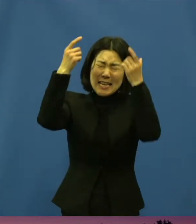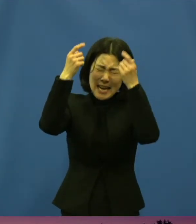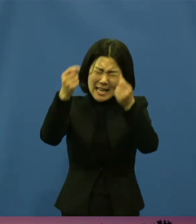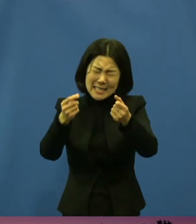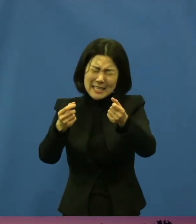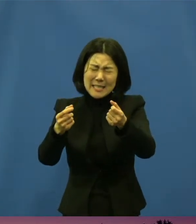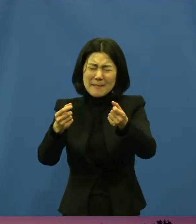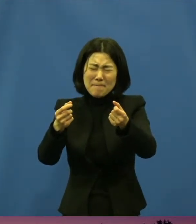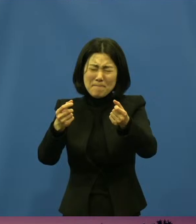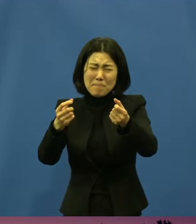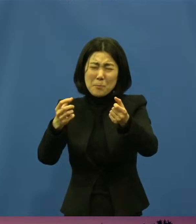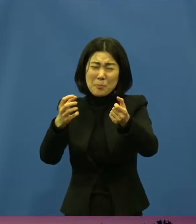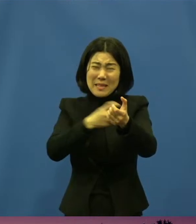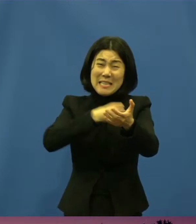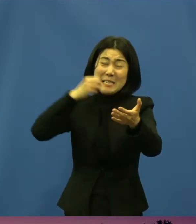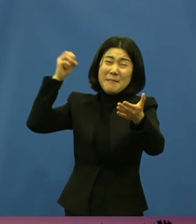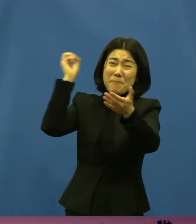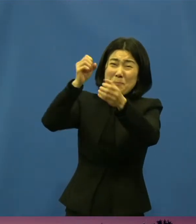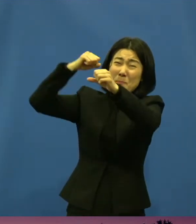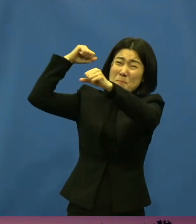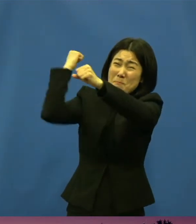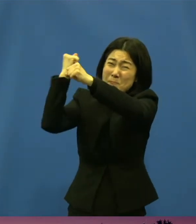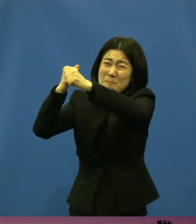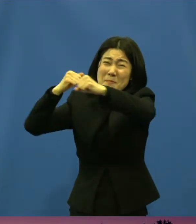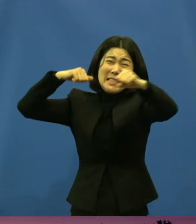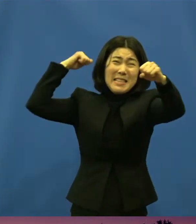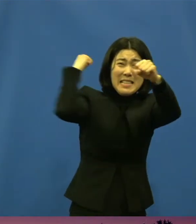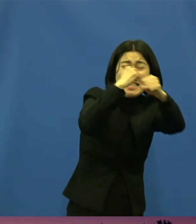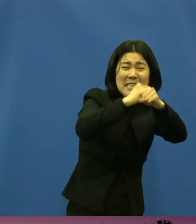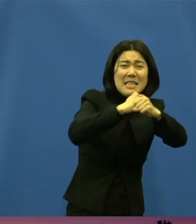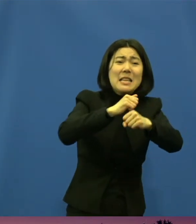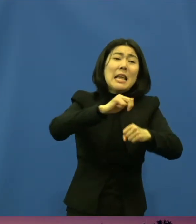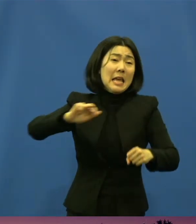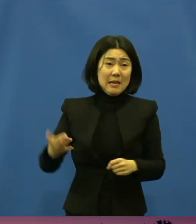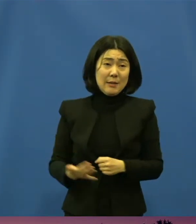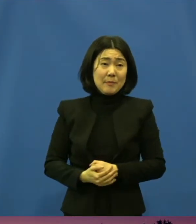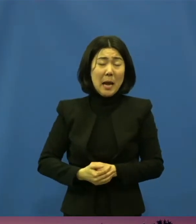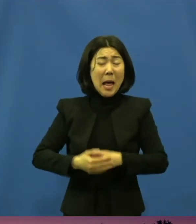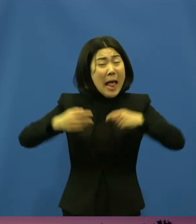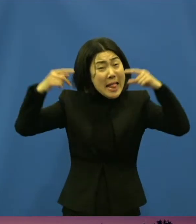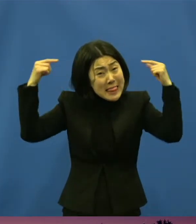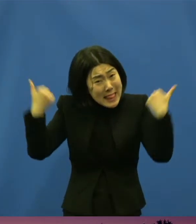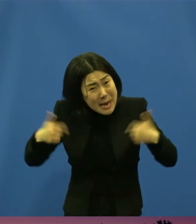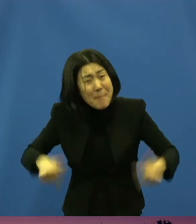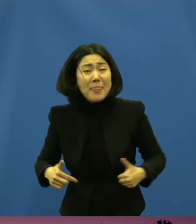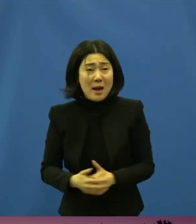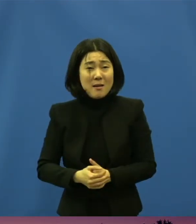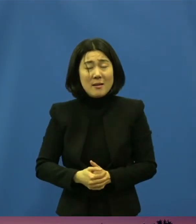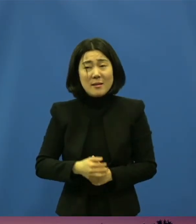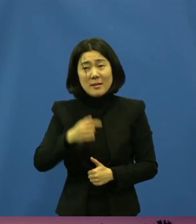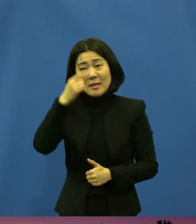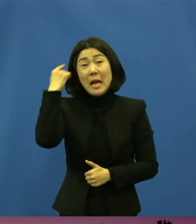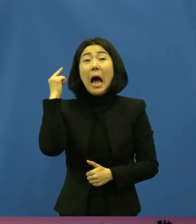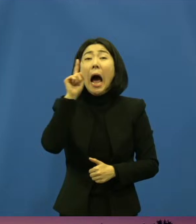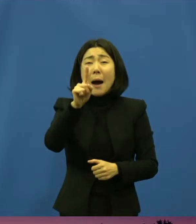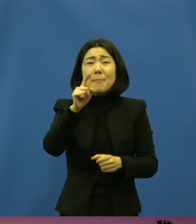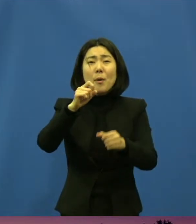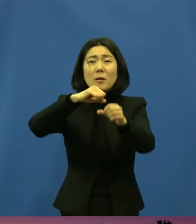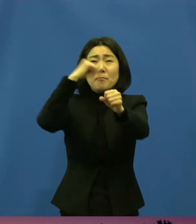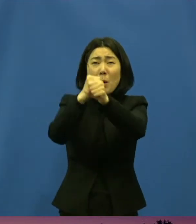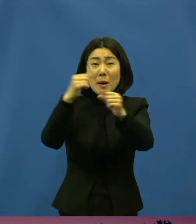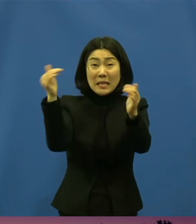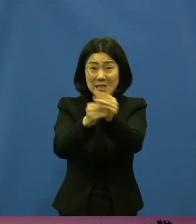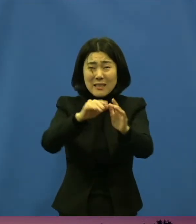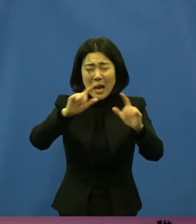그리고 우리가 자랑할 것이 있다면 딱 하나밖에 없다는 거죠. 이 세상에 그것들이 아니라